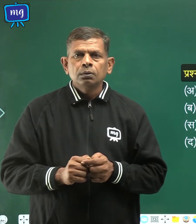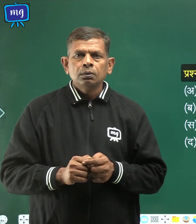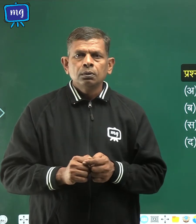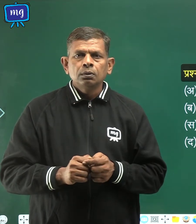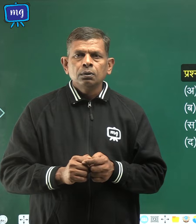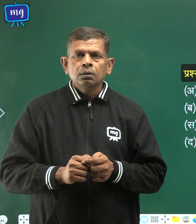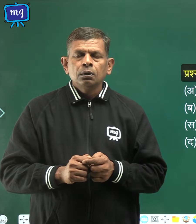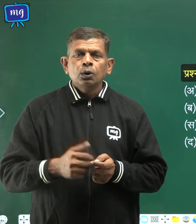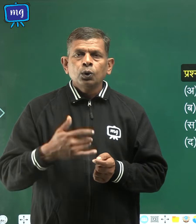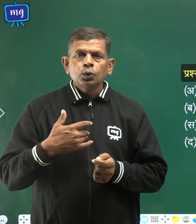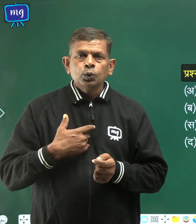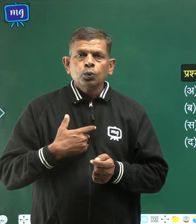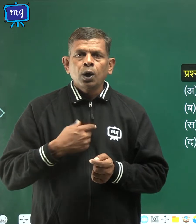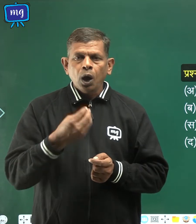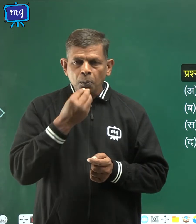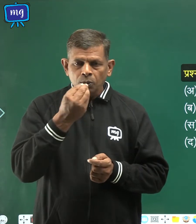स्वपोषी का